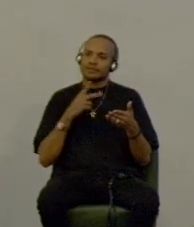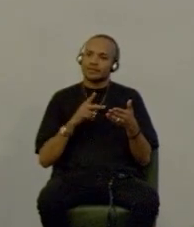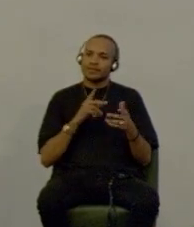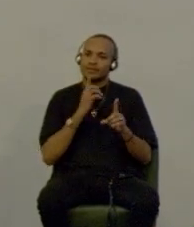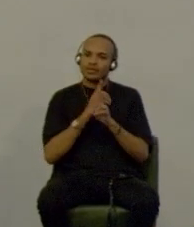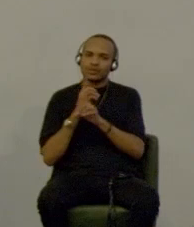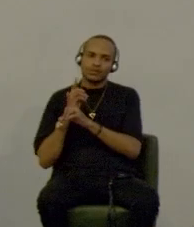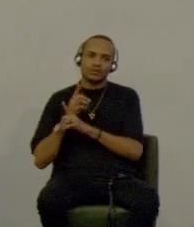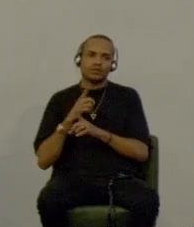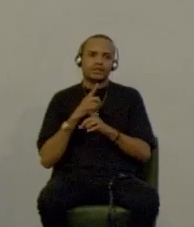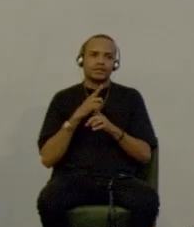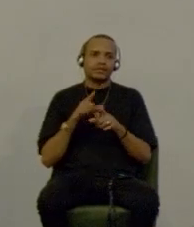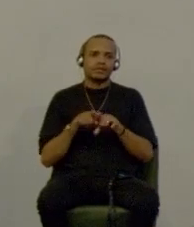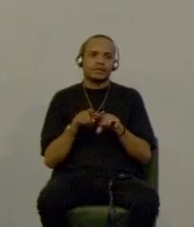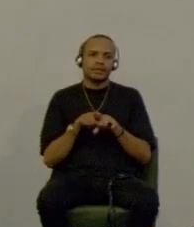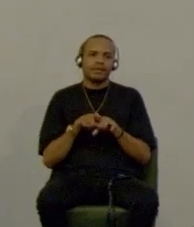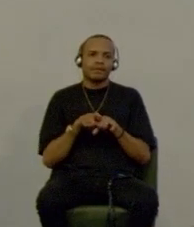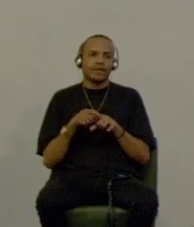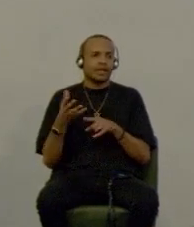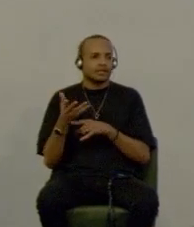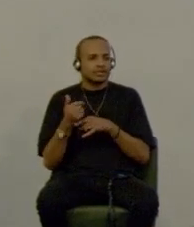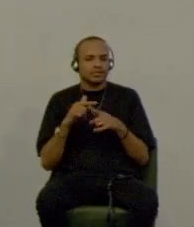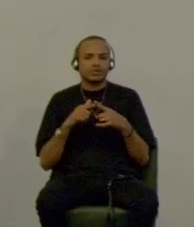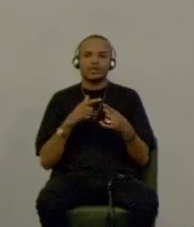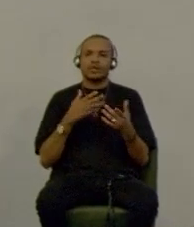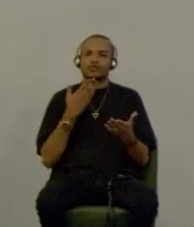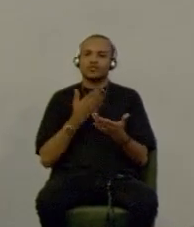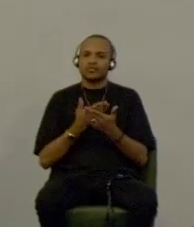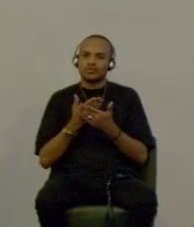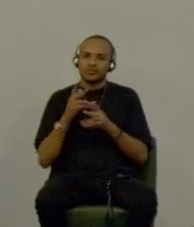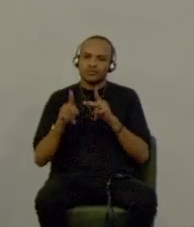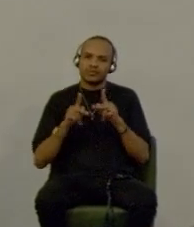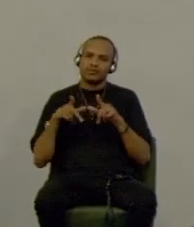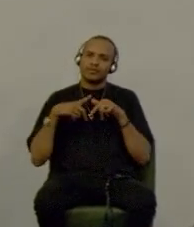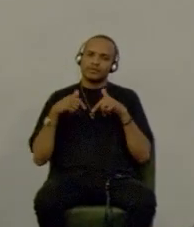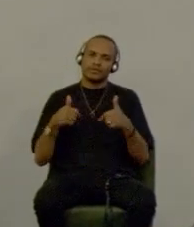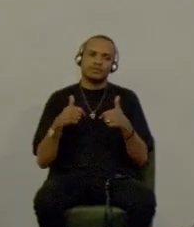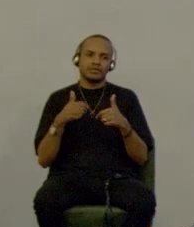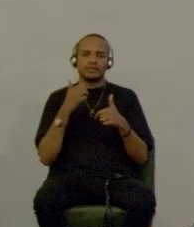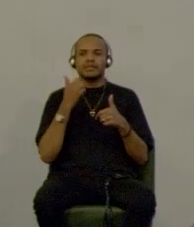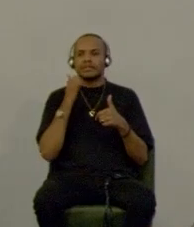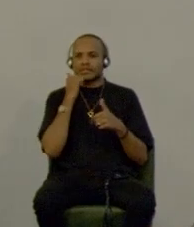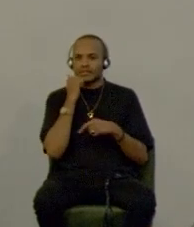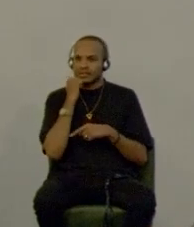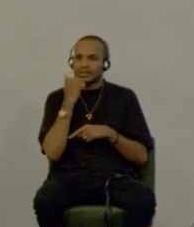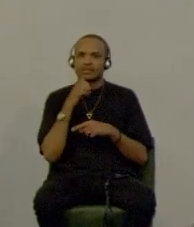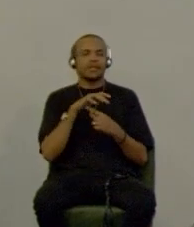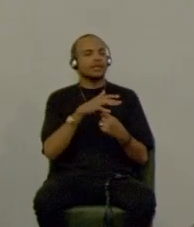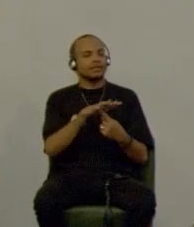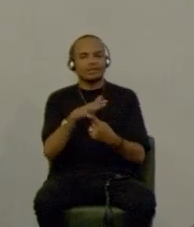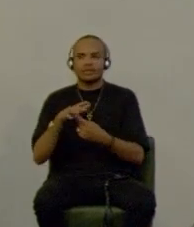de encontros nós recebemos artistas, antropólogos, ativistas, cientistas,